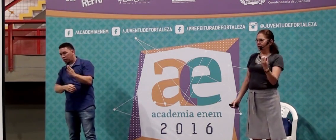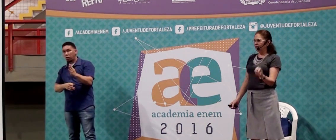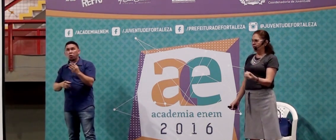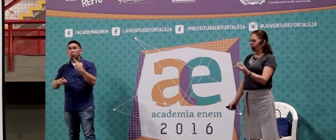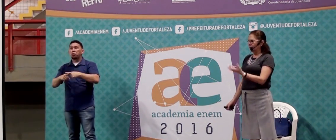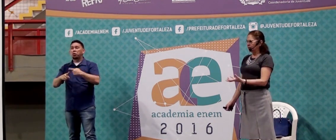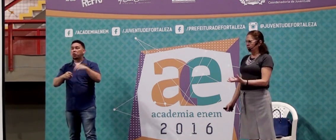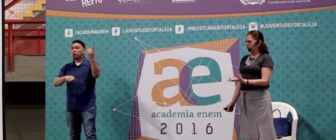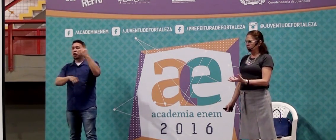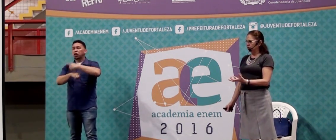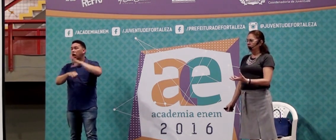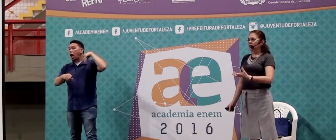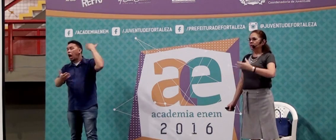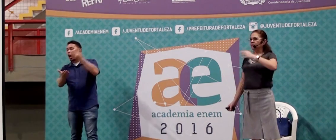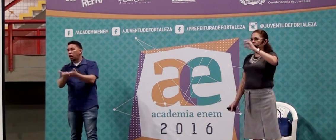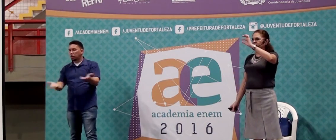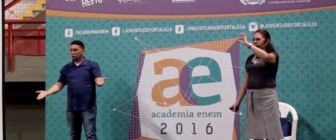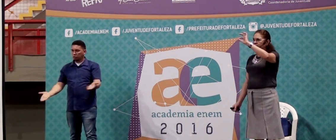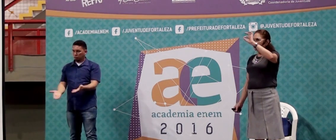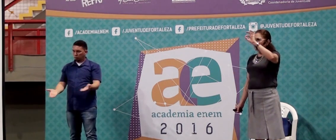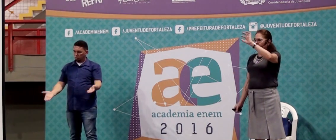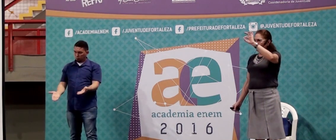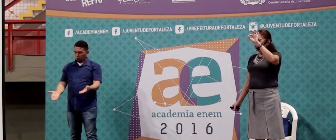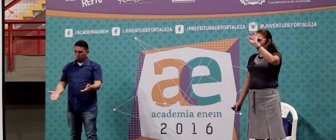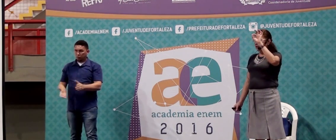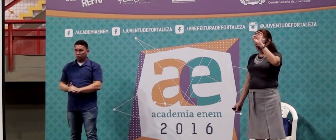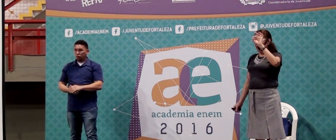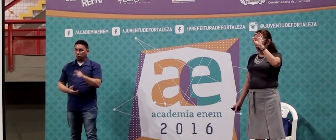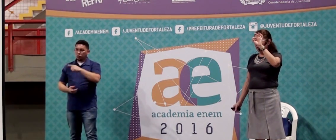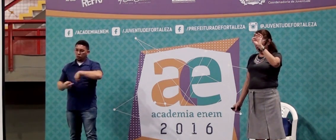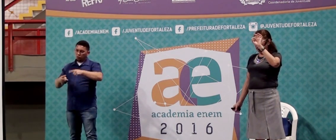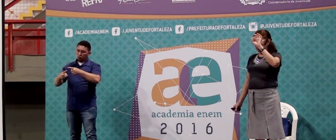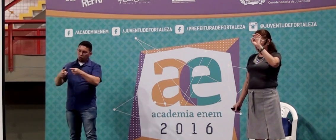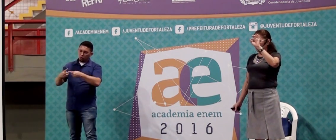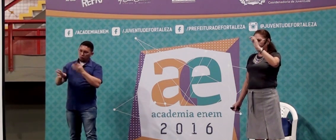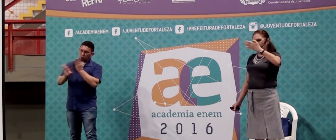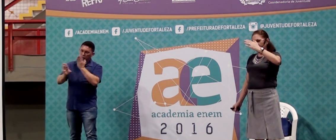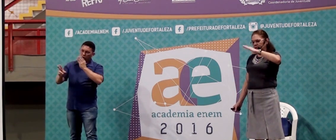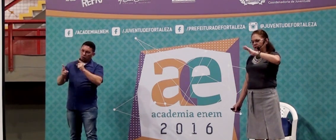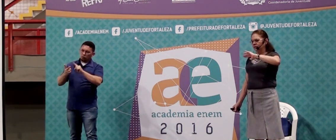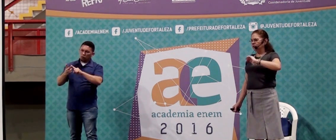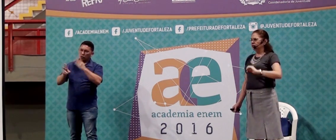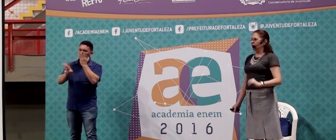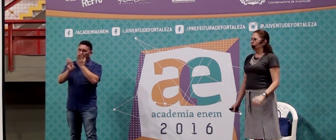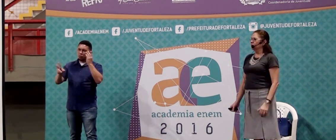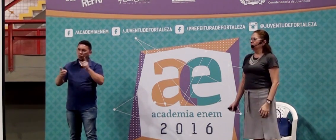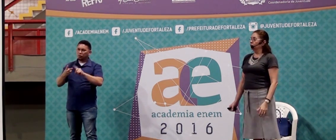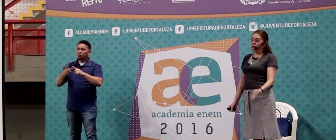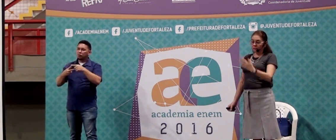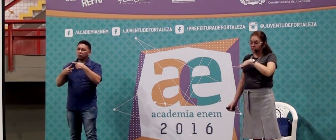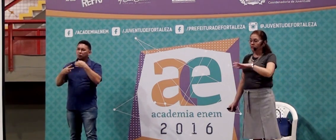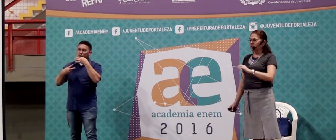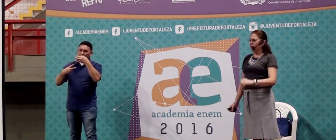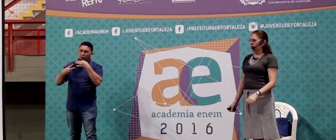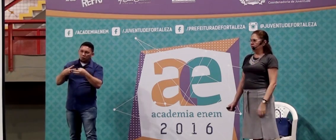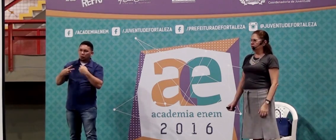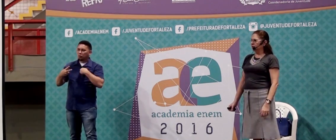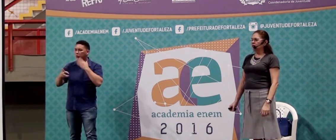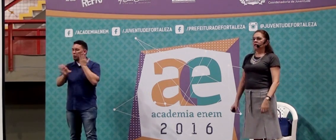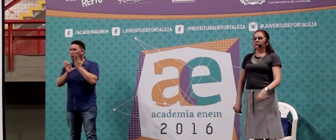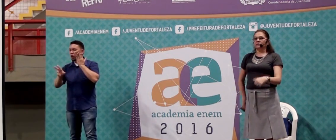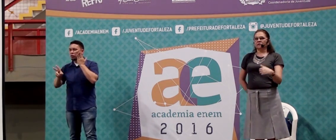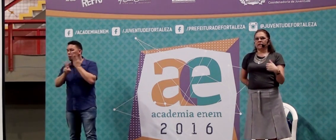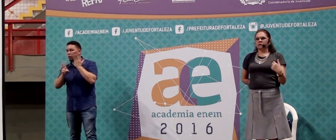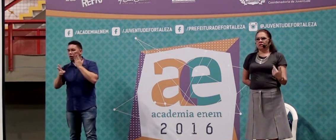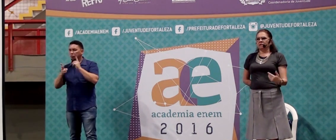por que que a dengue persiste? Se você citar 2 causas, pode citar dois argumentos, ou duas